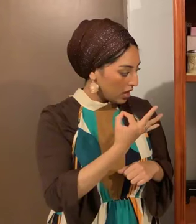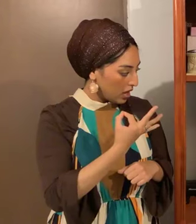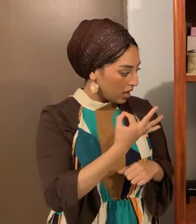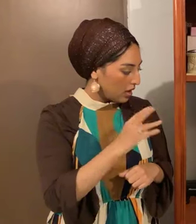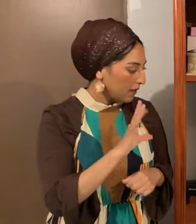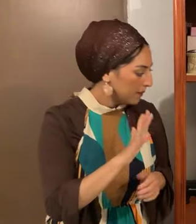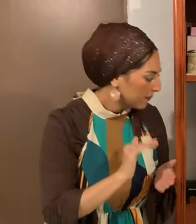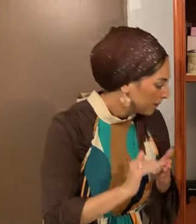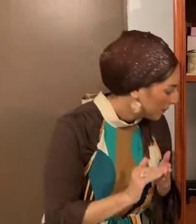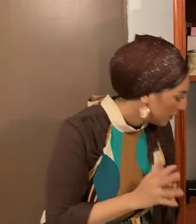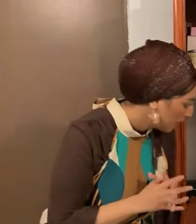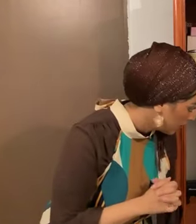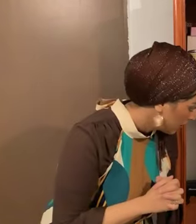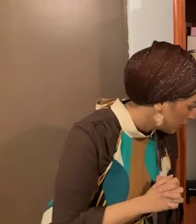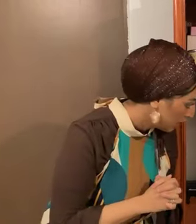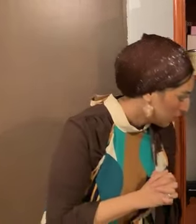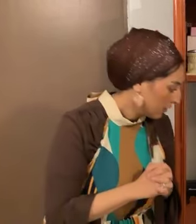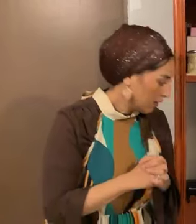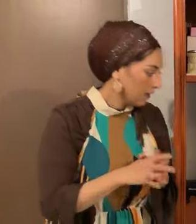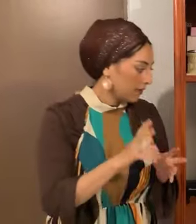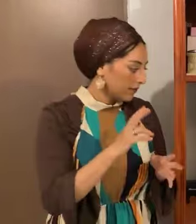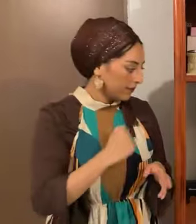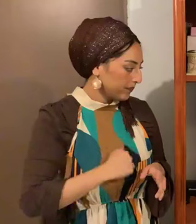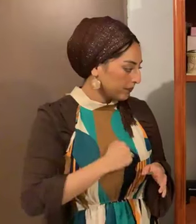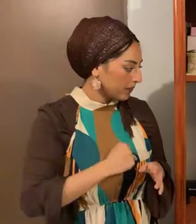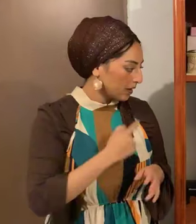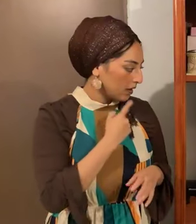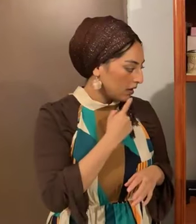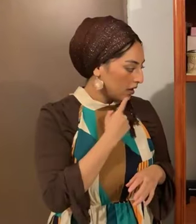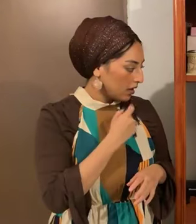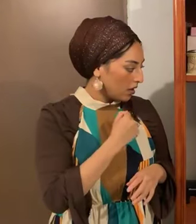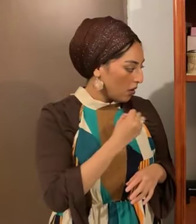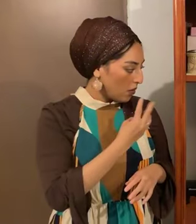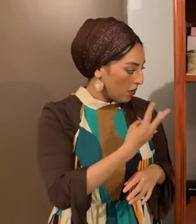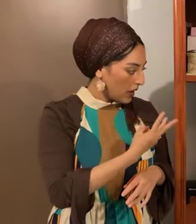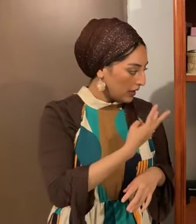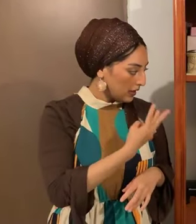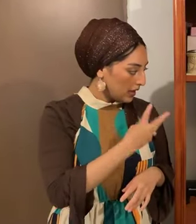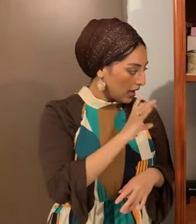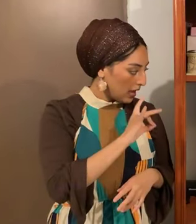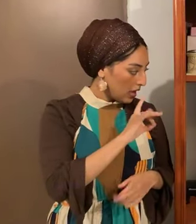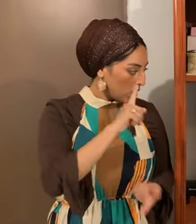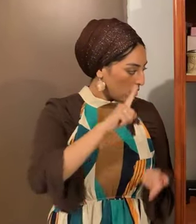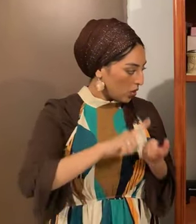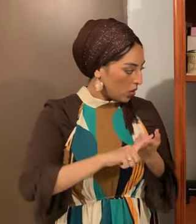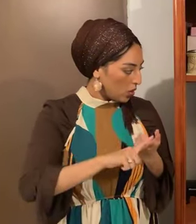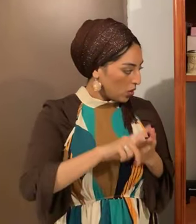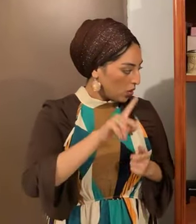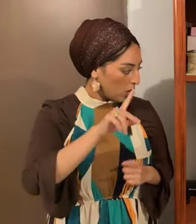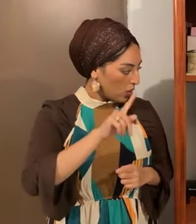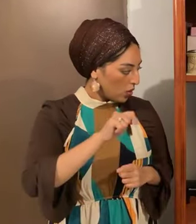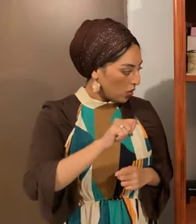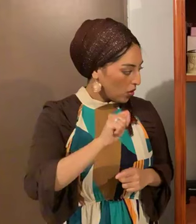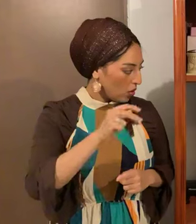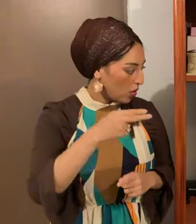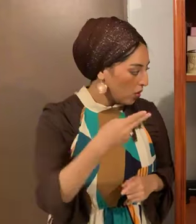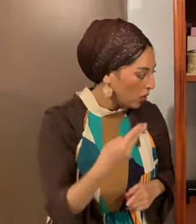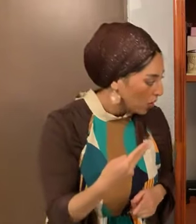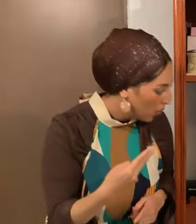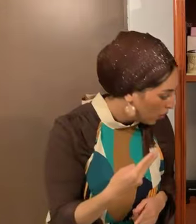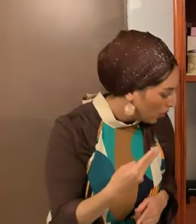miércoles 8 al jueves 9 de abril. Tómenle una fotografía a los que gusten,